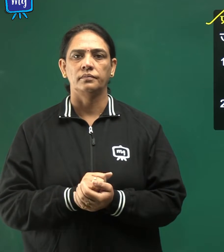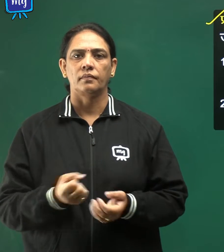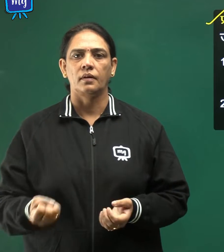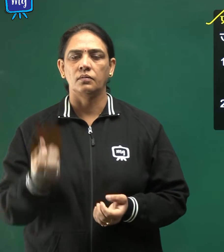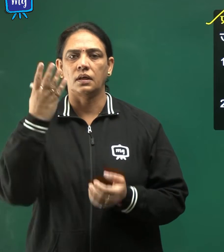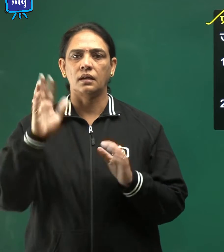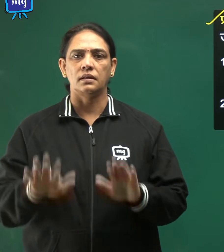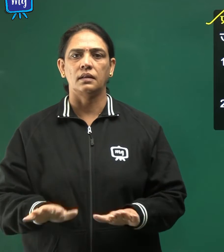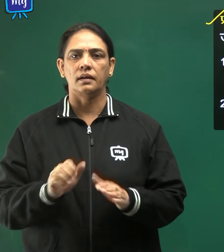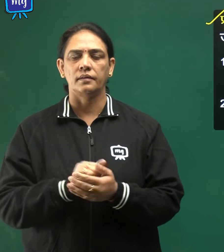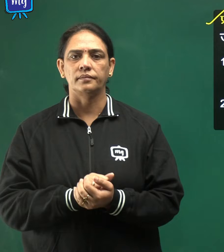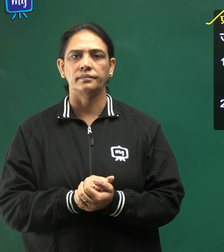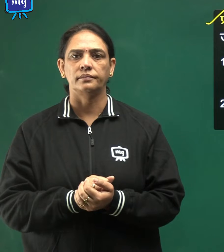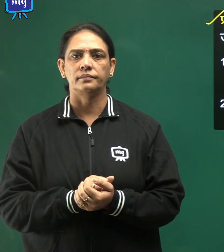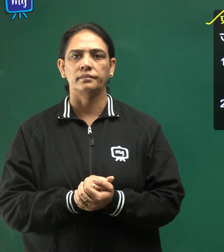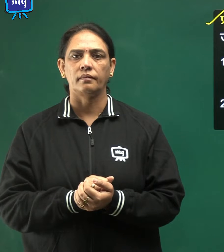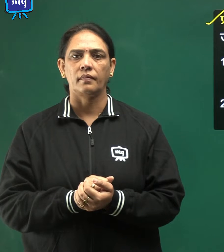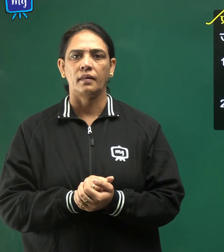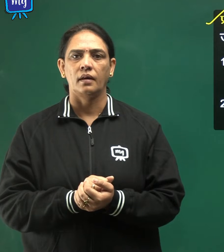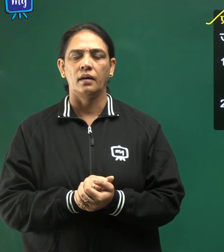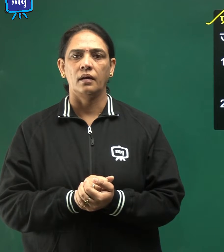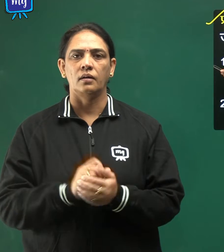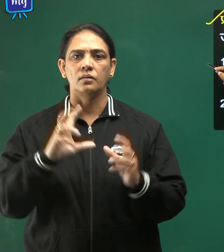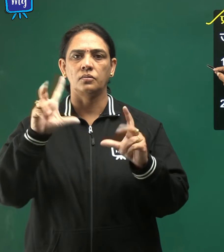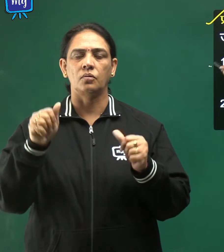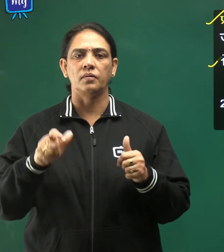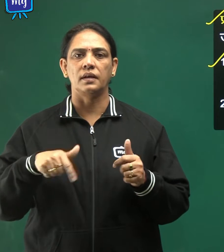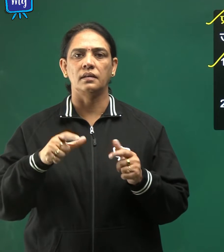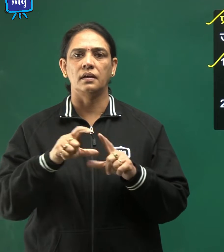उछाला जाता है, ज्ञात कीजिए